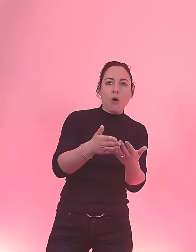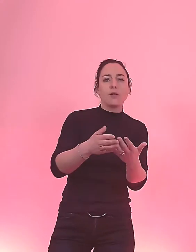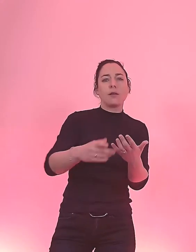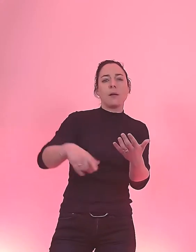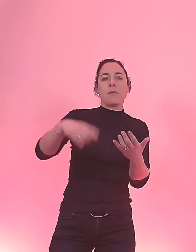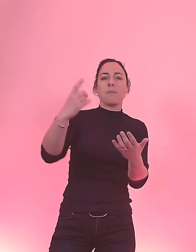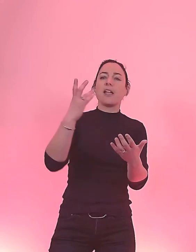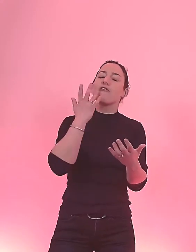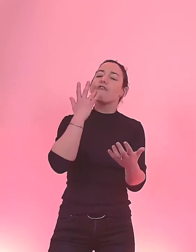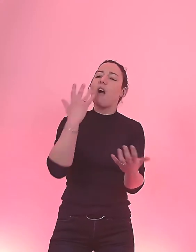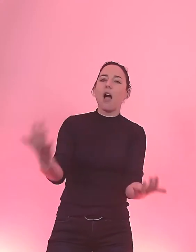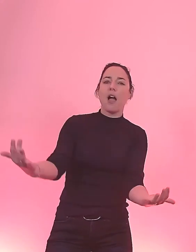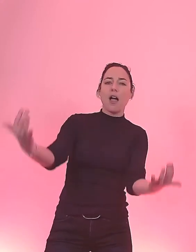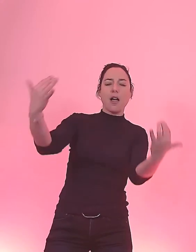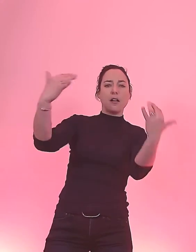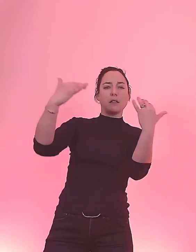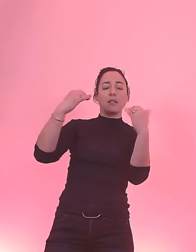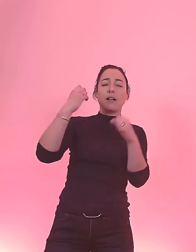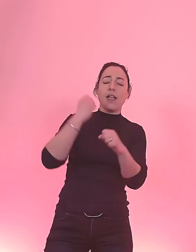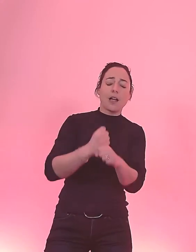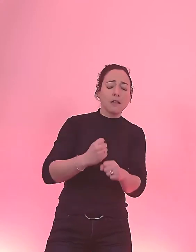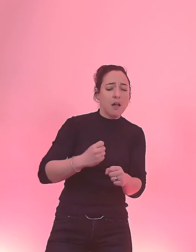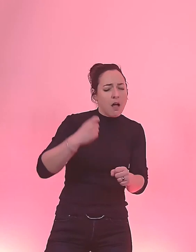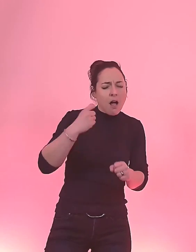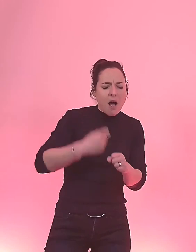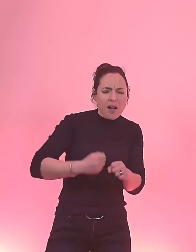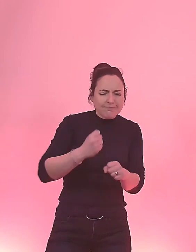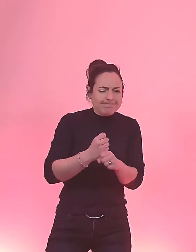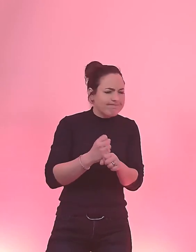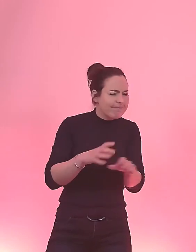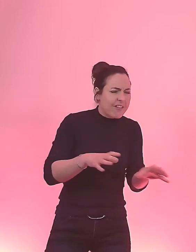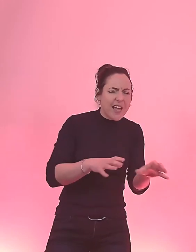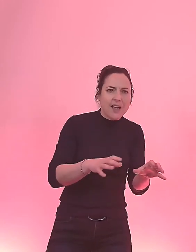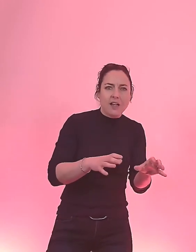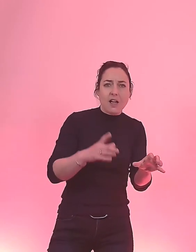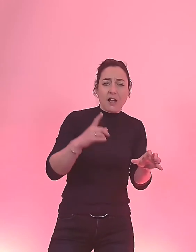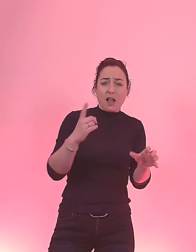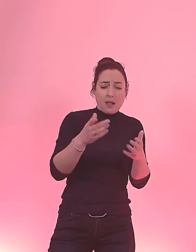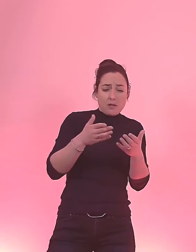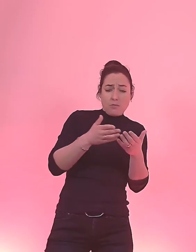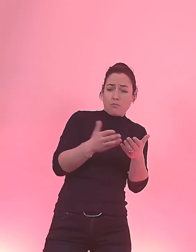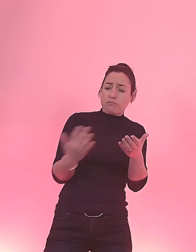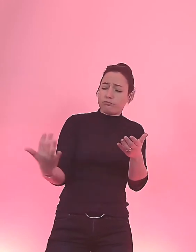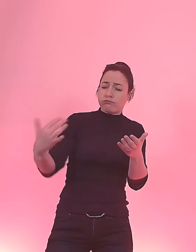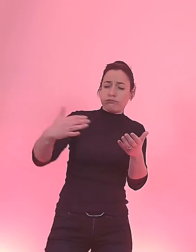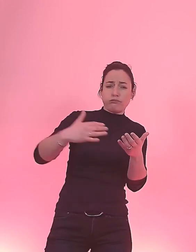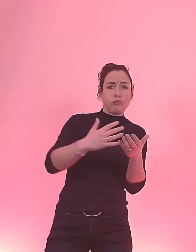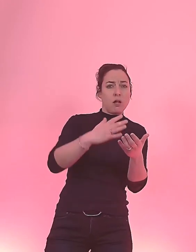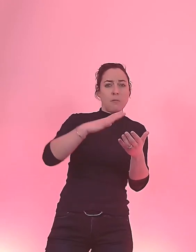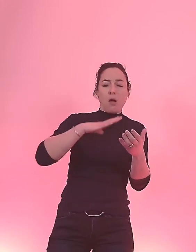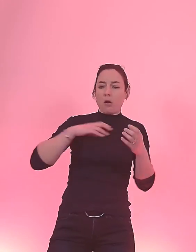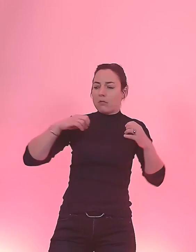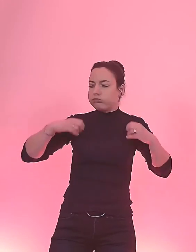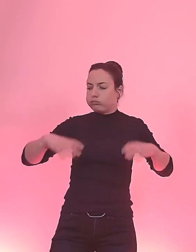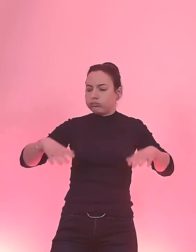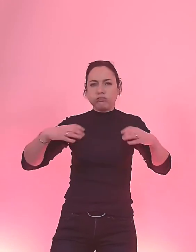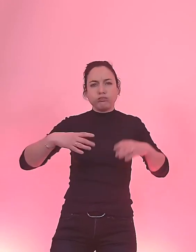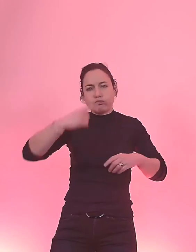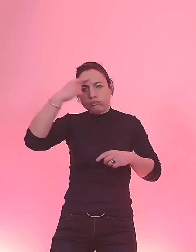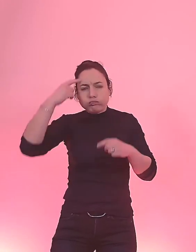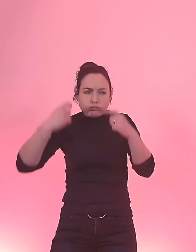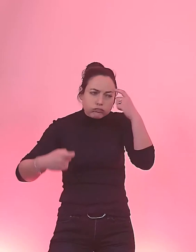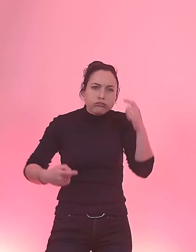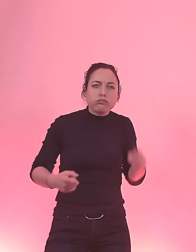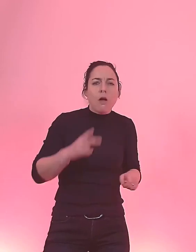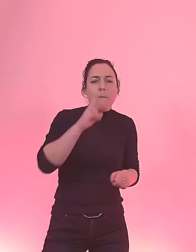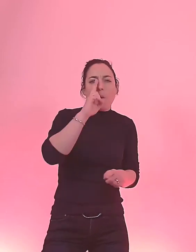water naar binnen en het was keihard werken gewoon niet alleen de golven beuken tegen de boot aan het zweet klotst ook onder ons ook dus toen we keihard probeerde